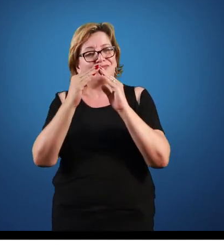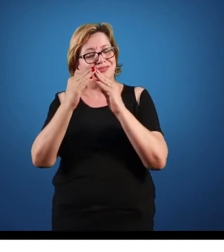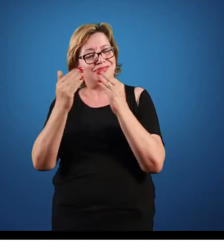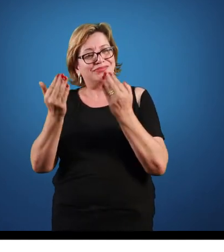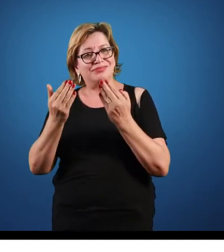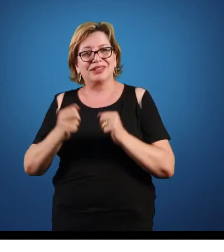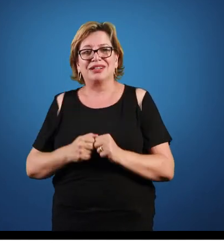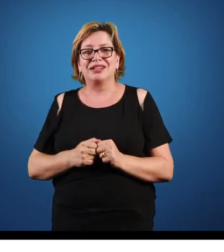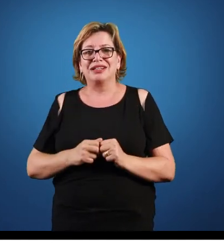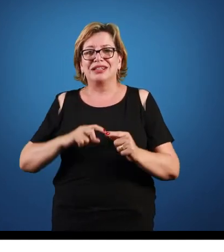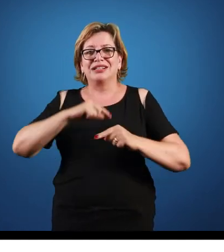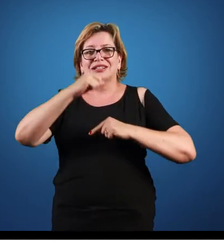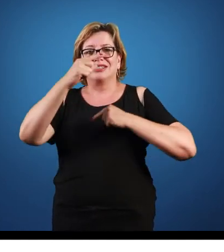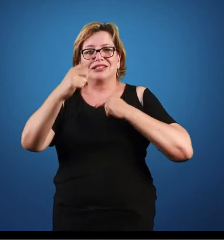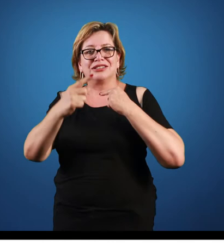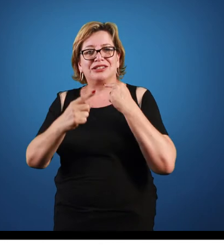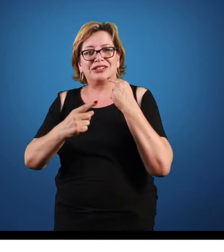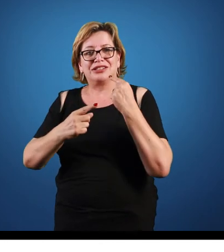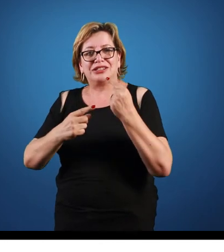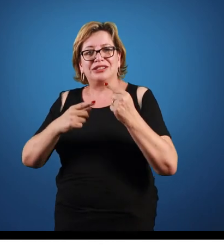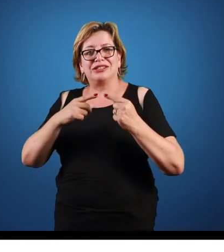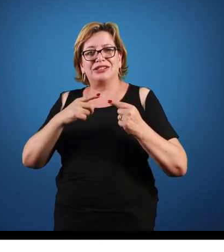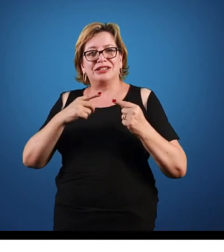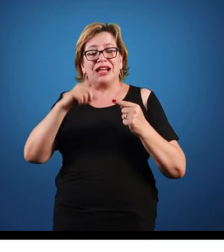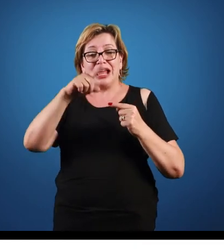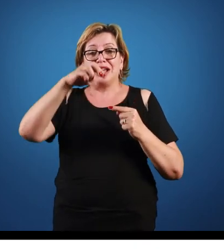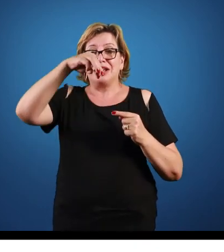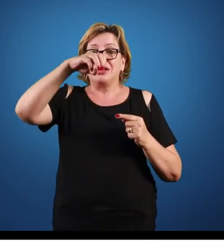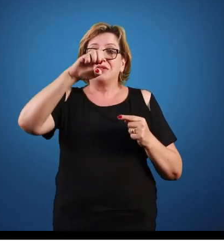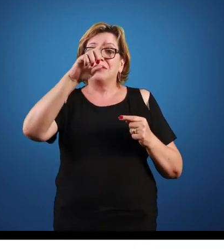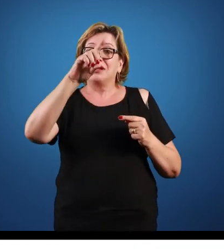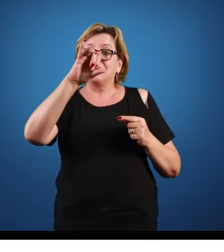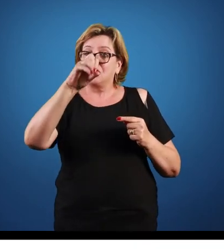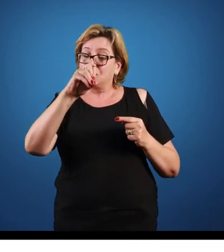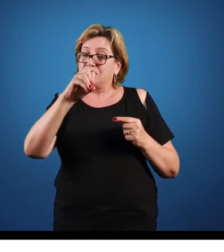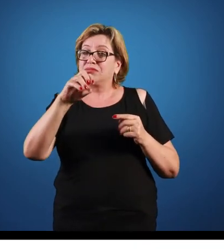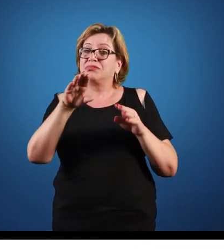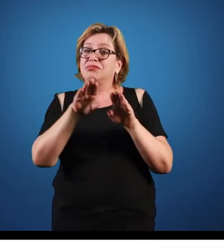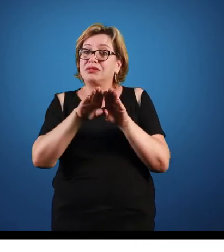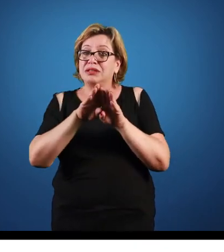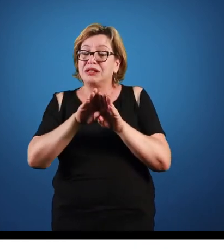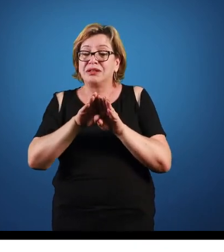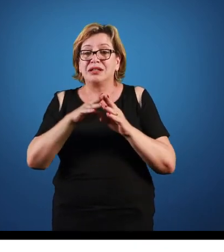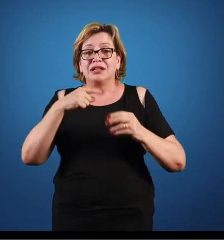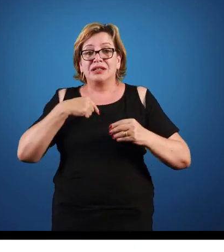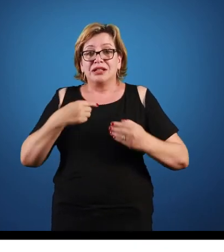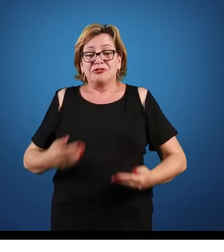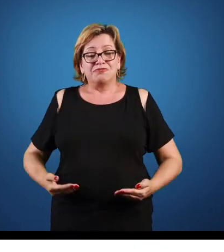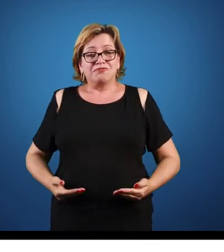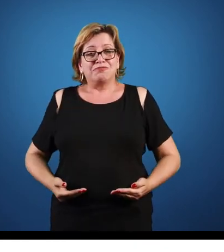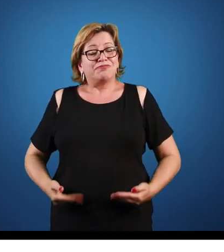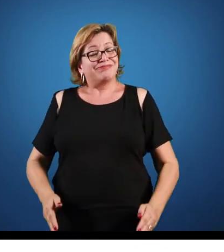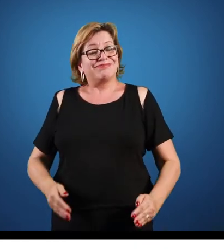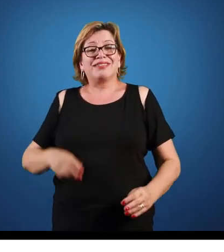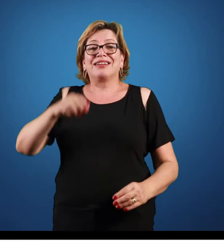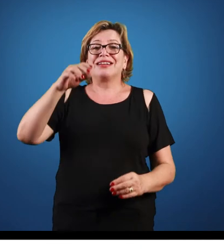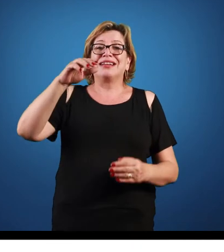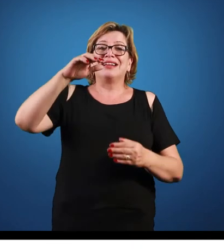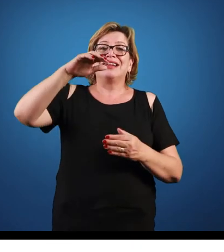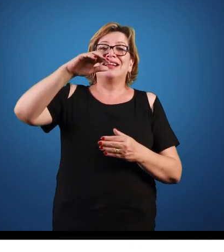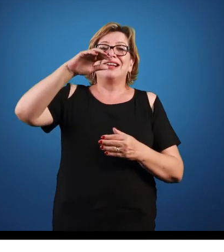depois nós temos o plano médico nós temos um plano americano que é o plano é cortar as